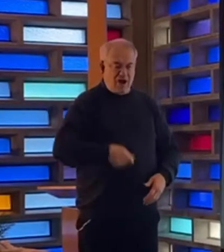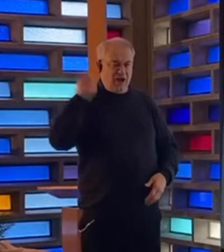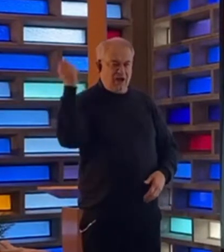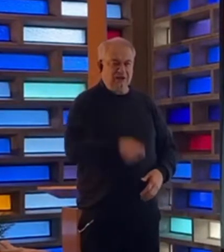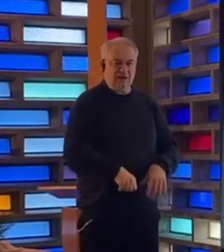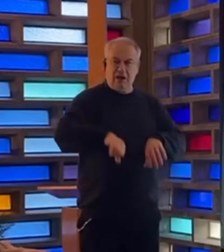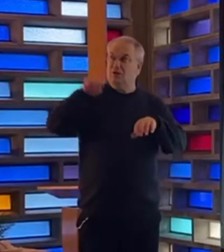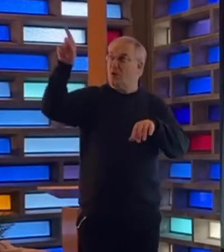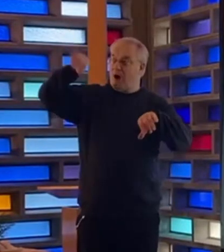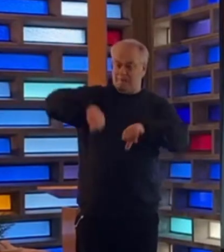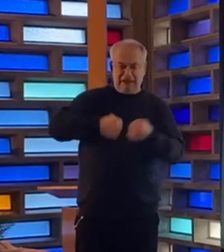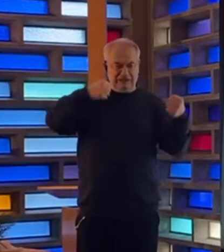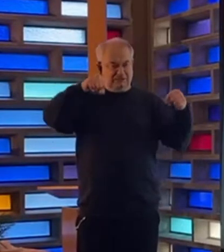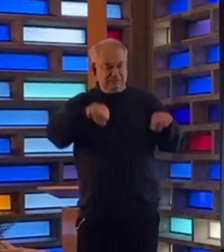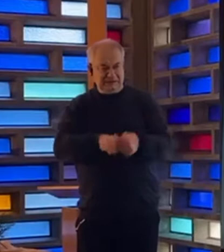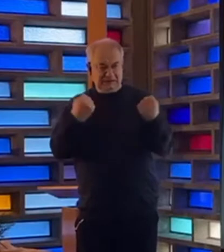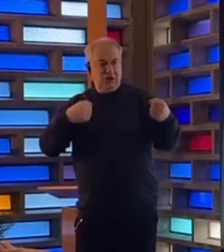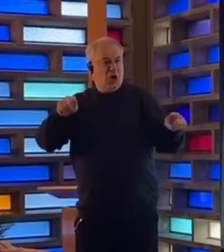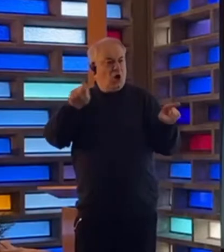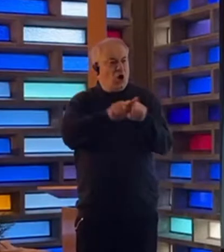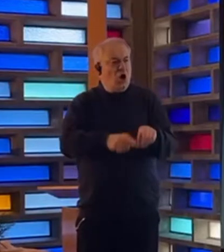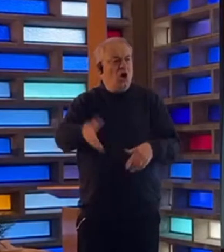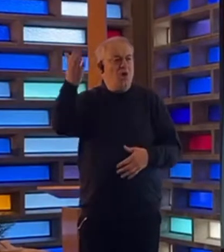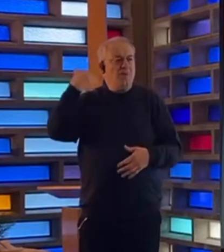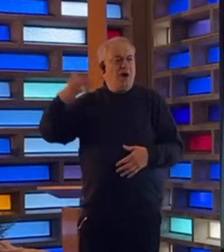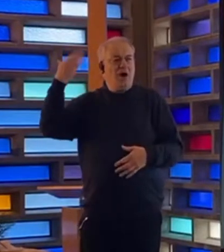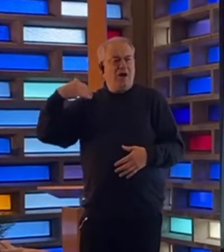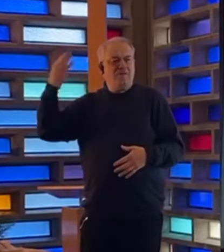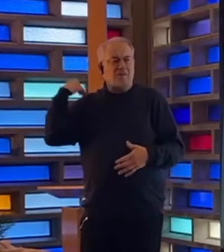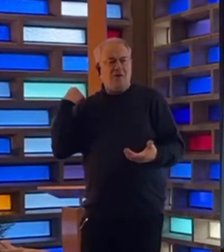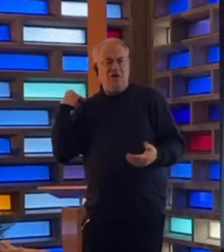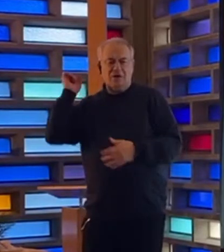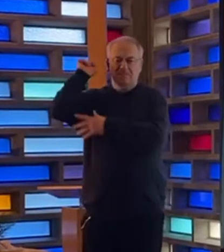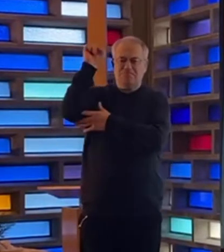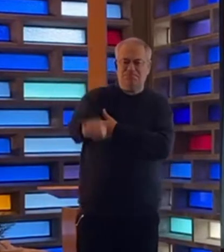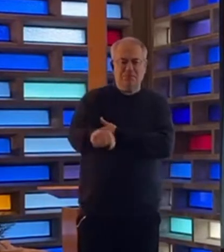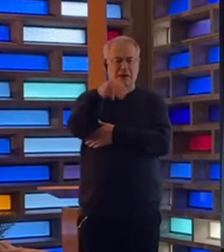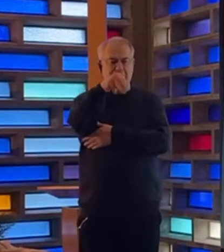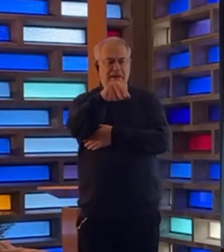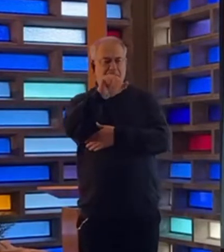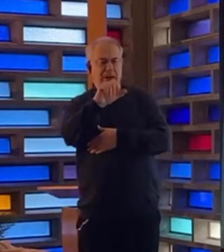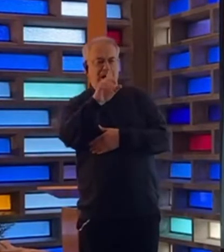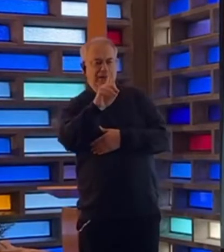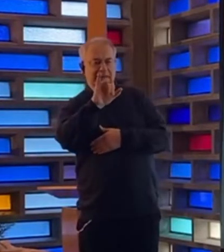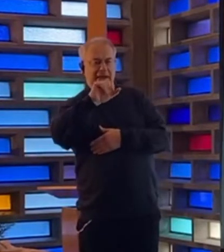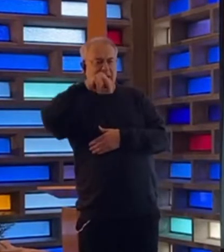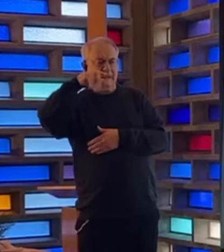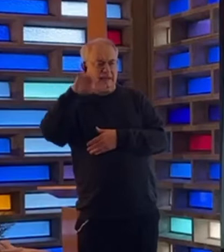brises, comme tu l'as fait le jour où tu as vaincu les Madianites. Toutes les